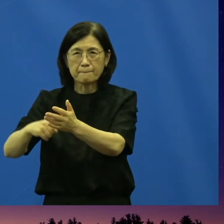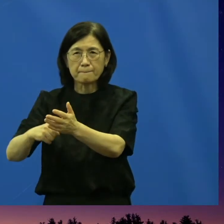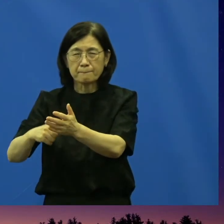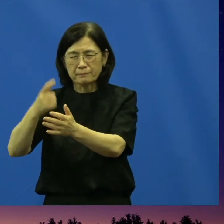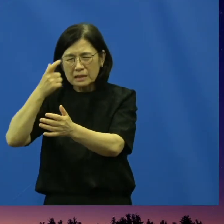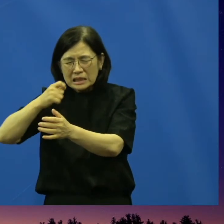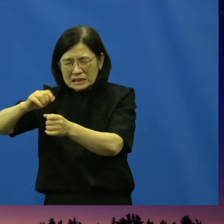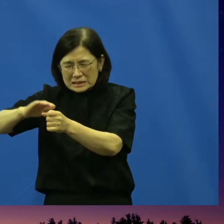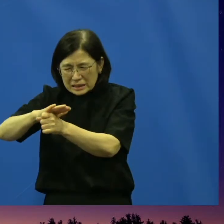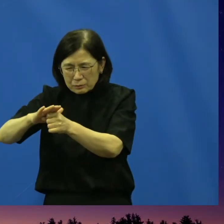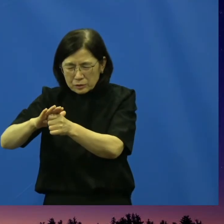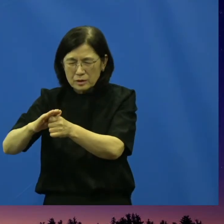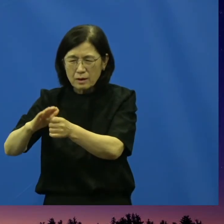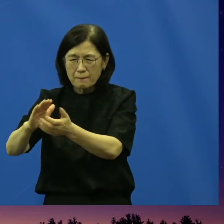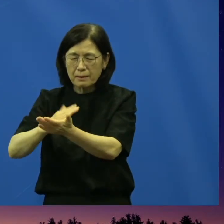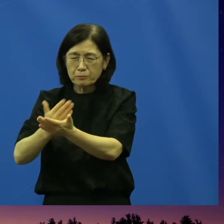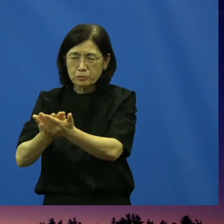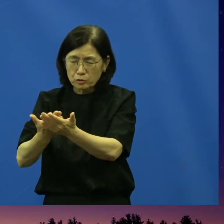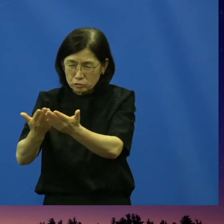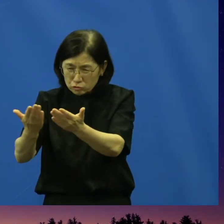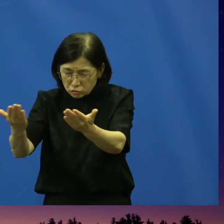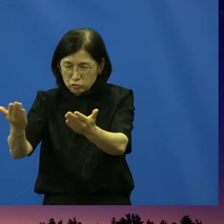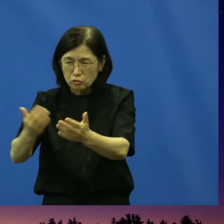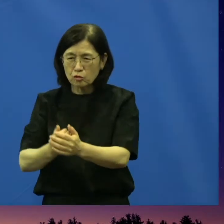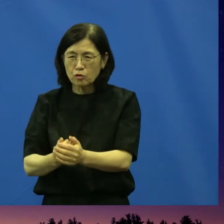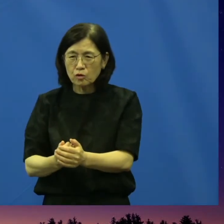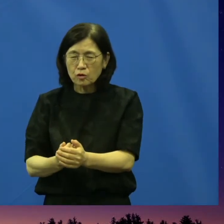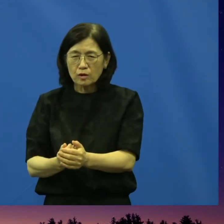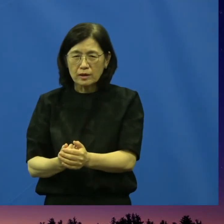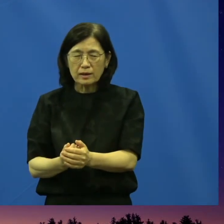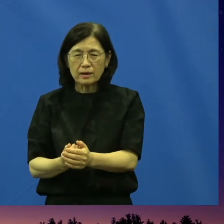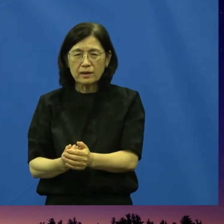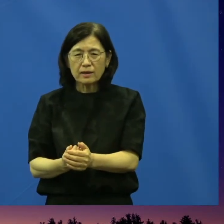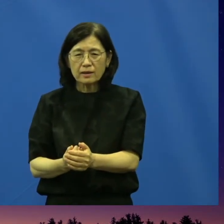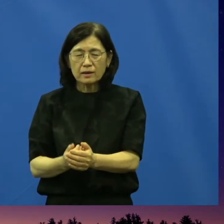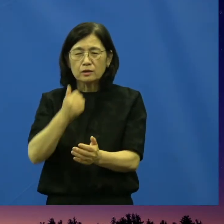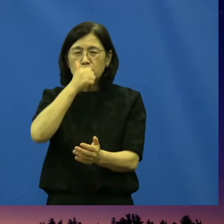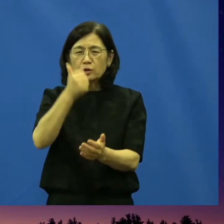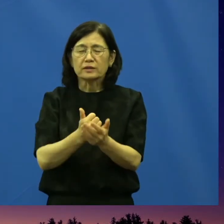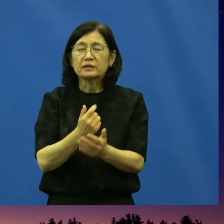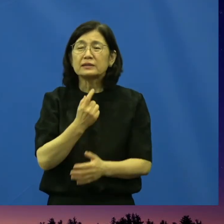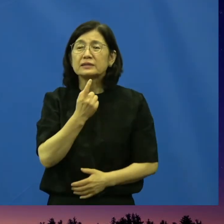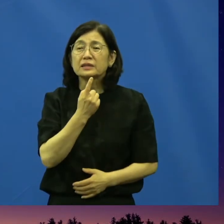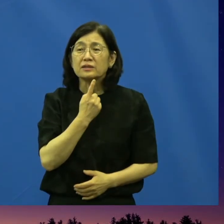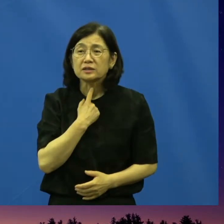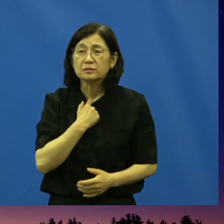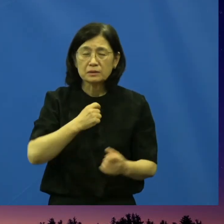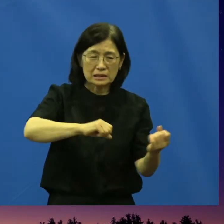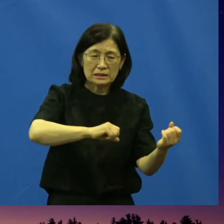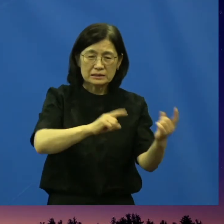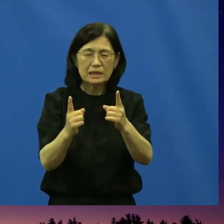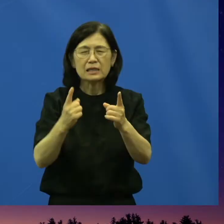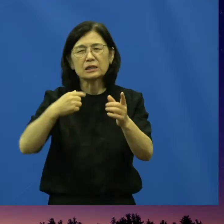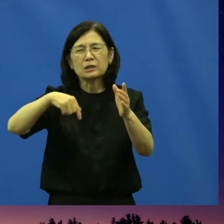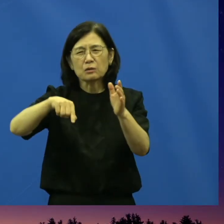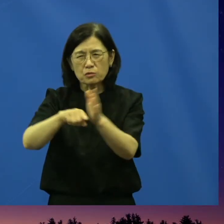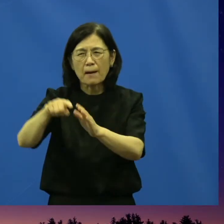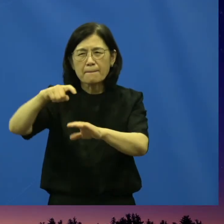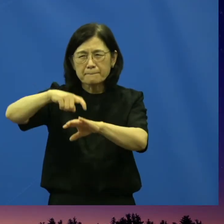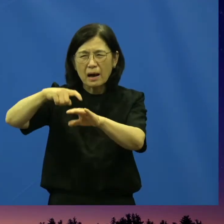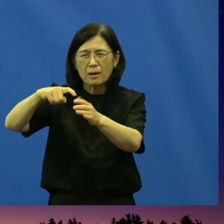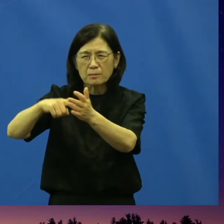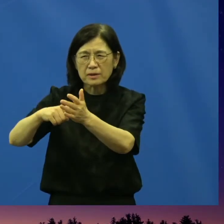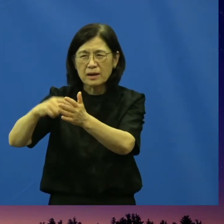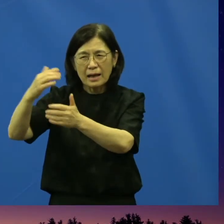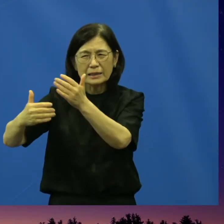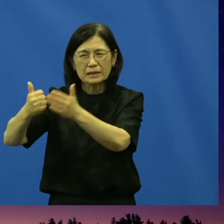자비를 베풀고 은혜를 베풀고 어떻게 해서라도 살려내려고 하시는 것이 이 도피성 제도에 나타나는데, 그래서 이